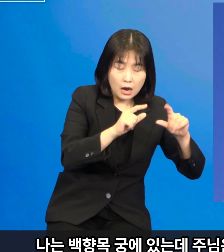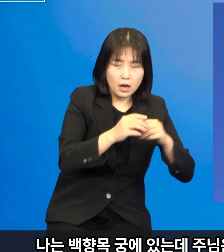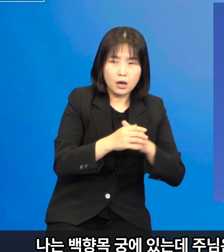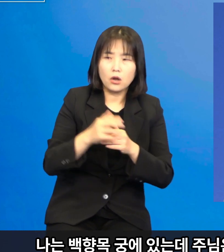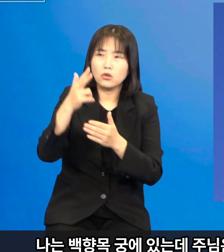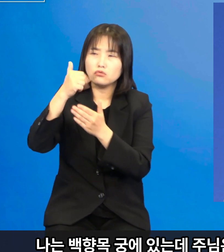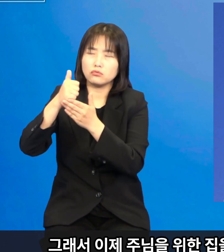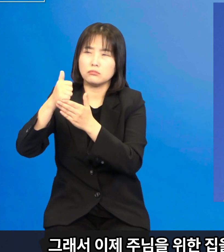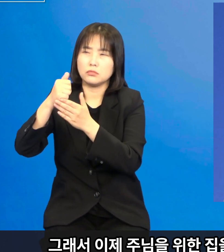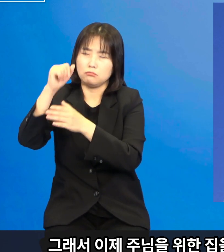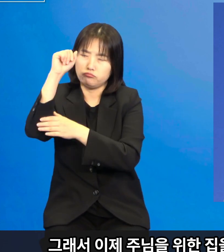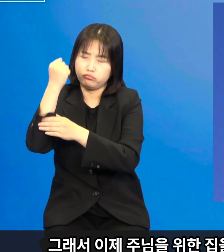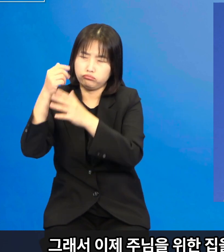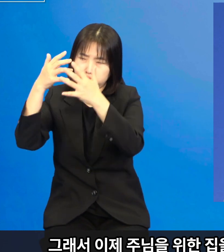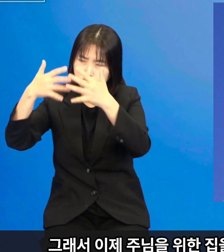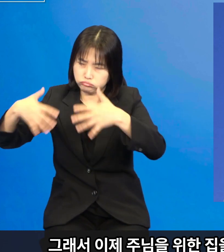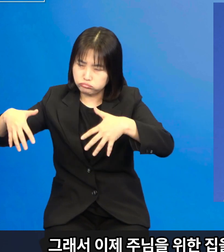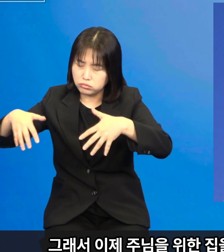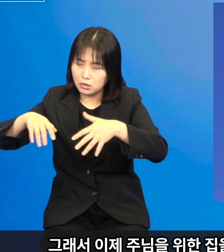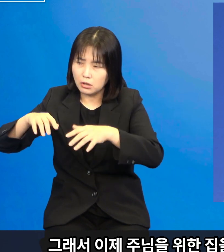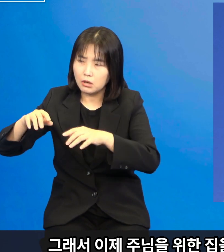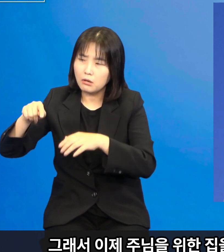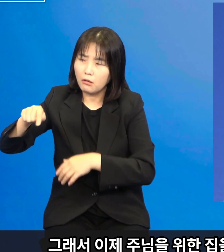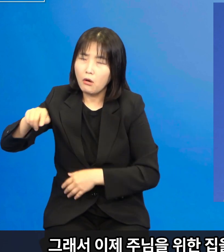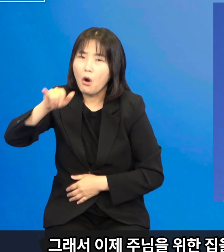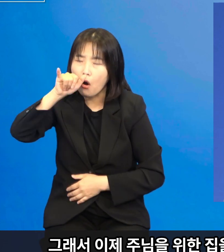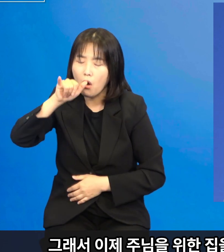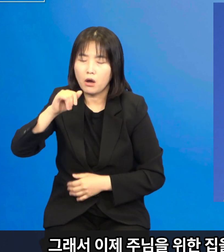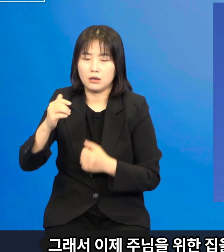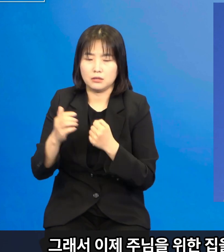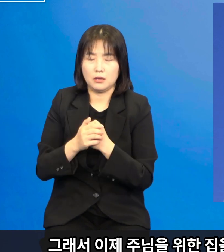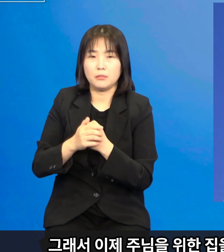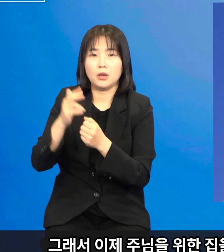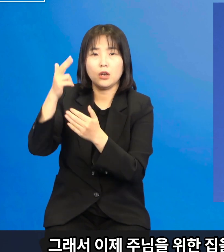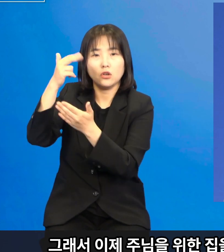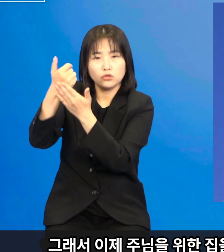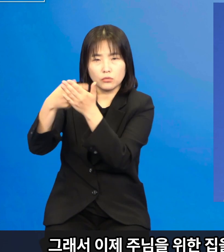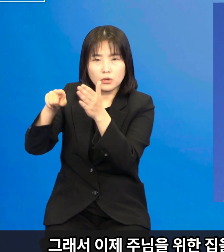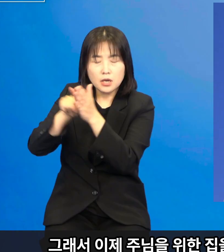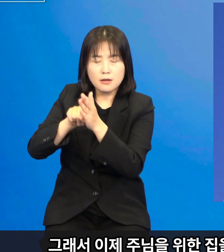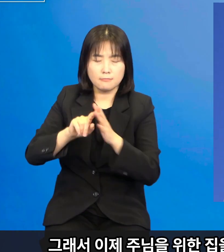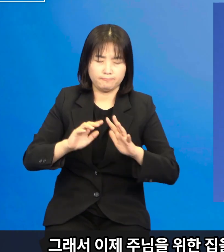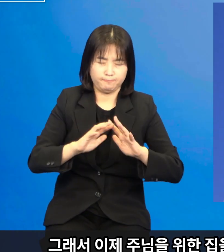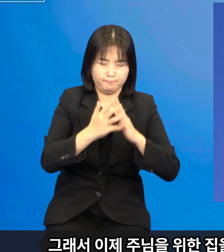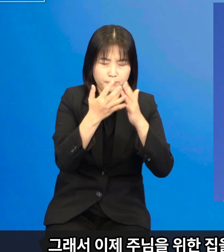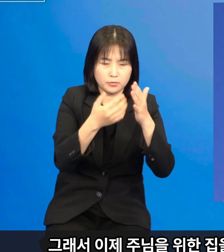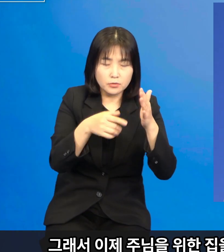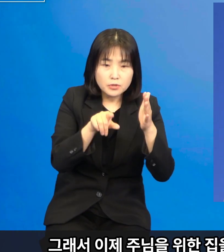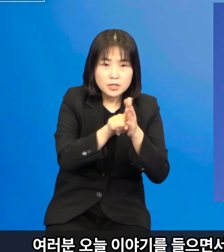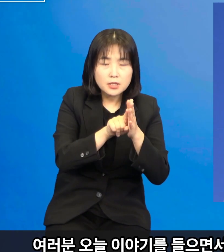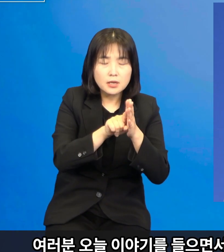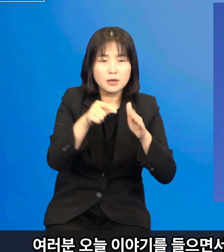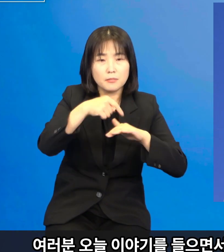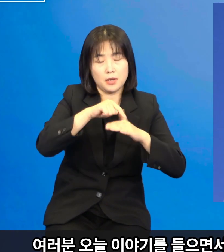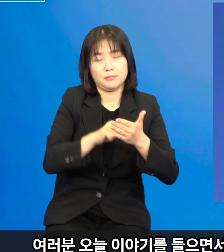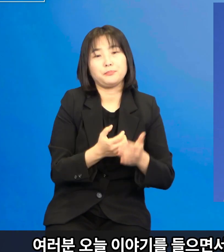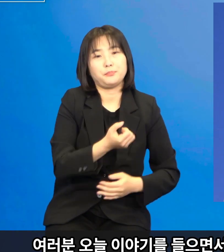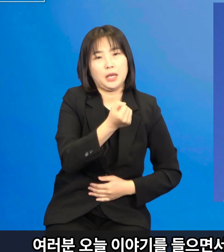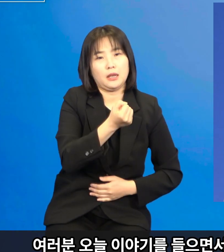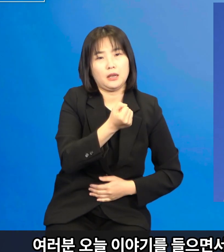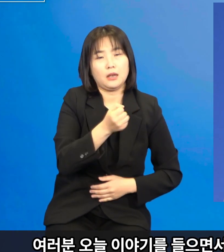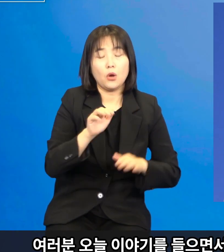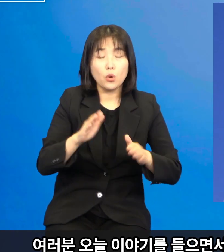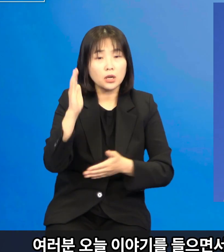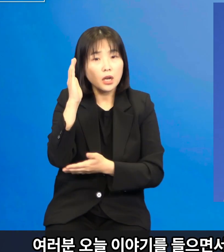계시는구나. 그래서 이제 주님을 위한 집을 짓기로 마음을 품게 된 거죠. 여러분, 오늘 이야기를